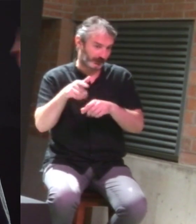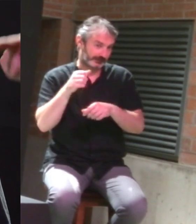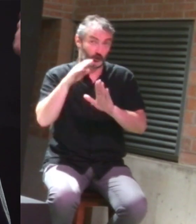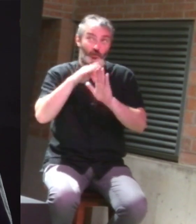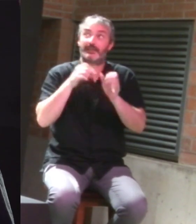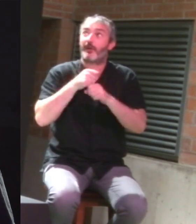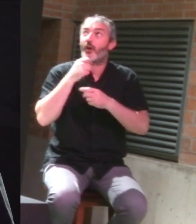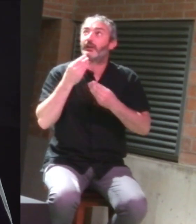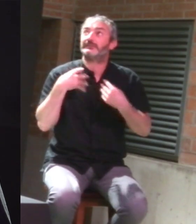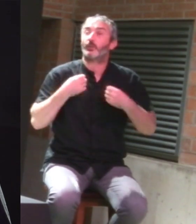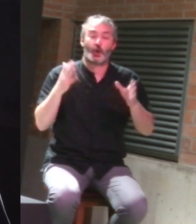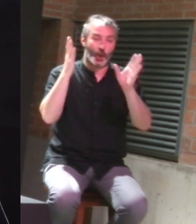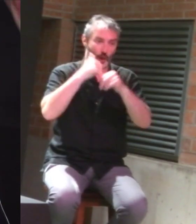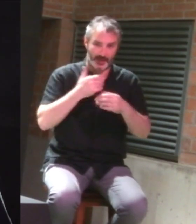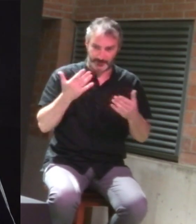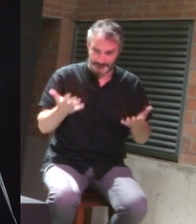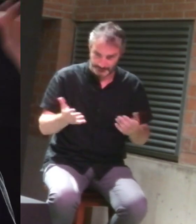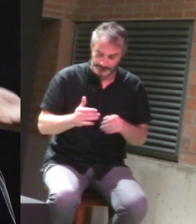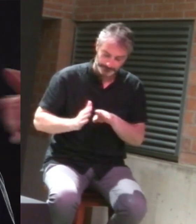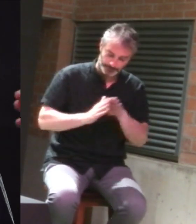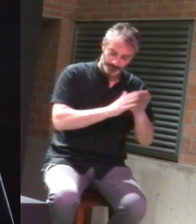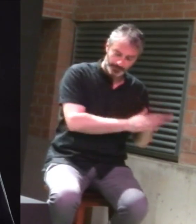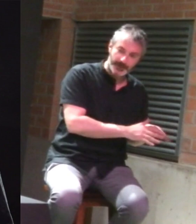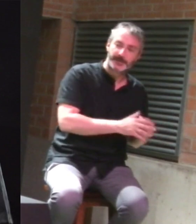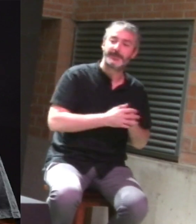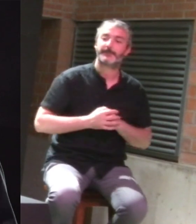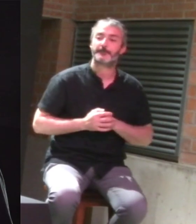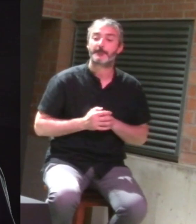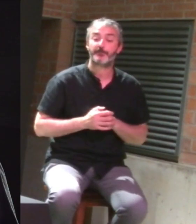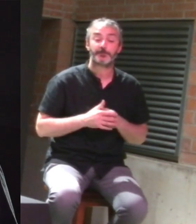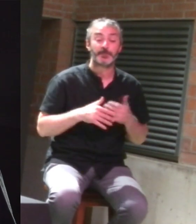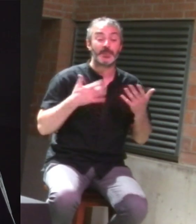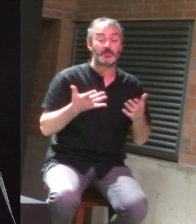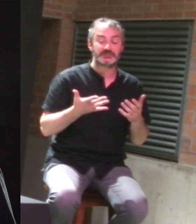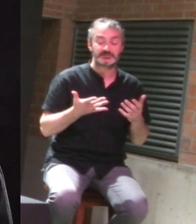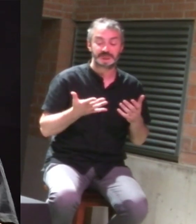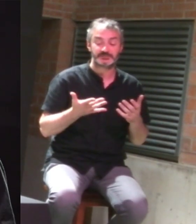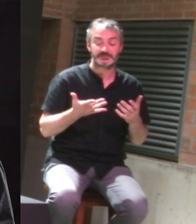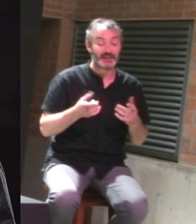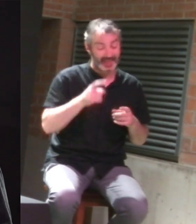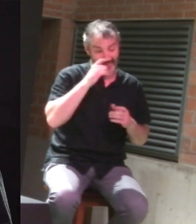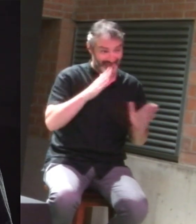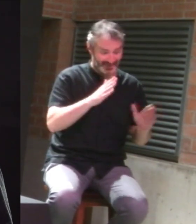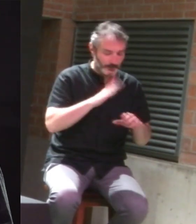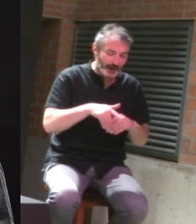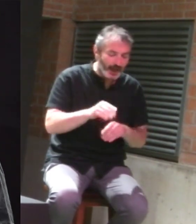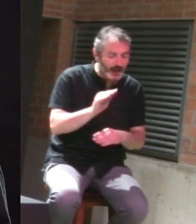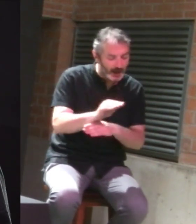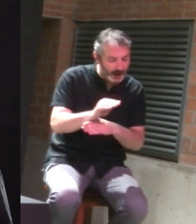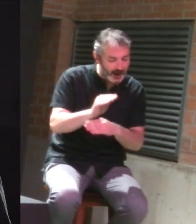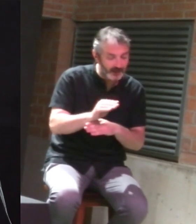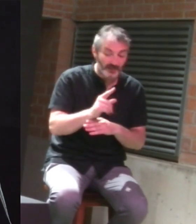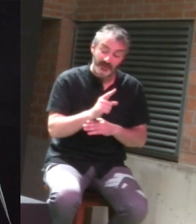enfermedades. Por otro lado, era en la edad en que se hacía el aprendizaje del oficio, que